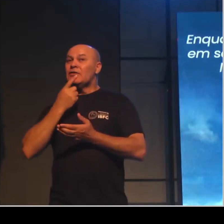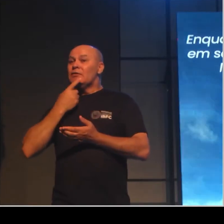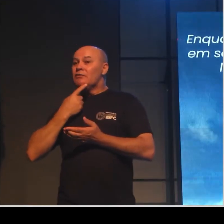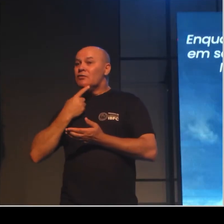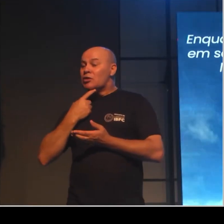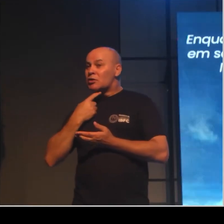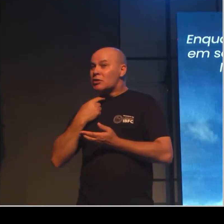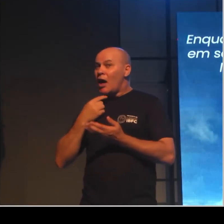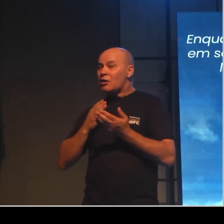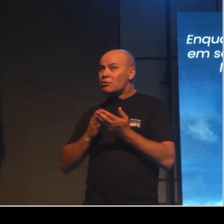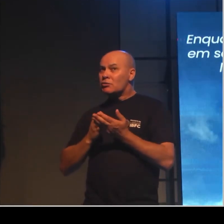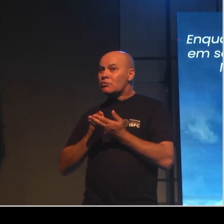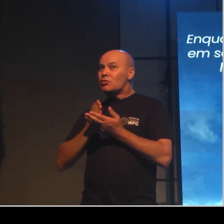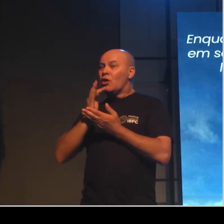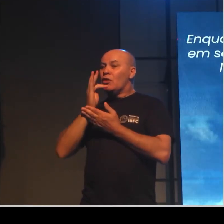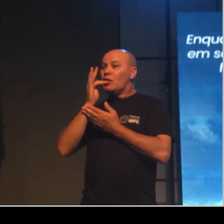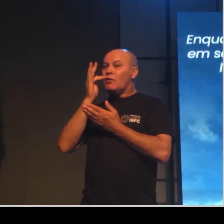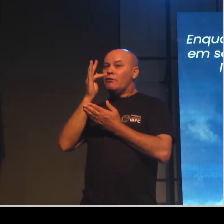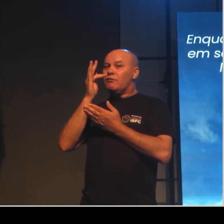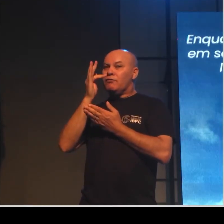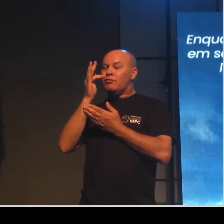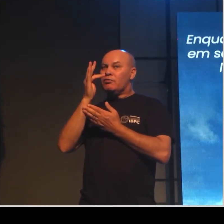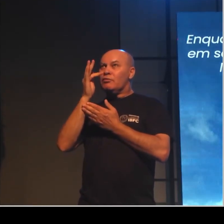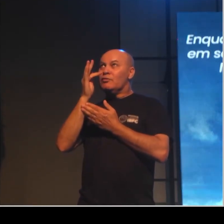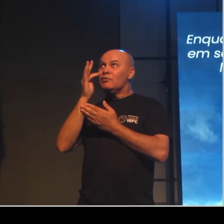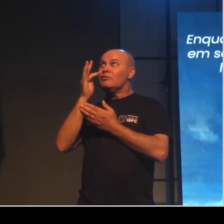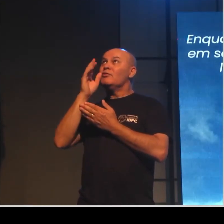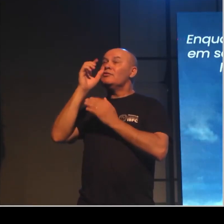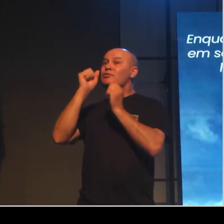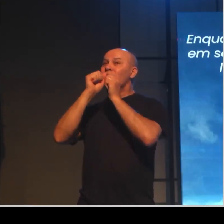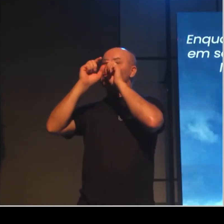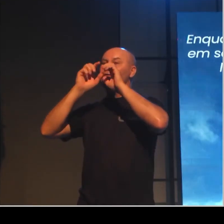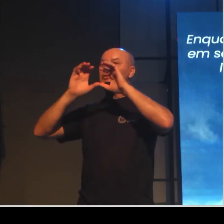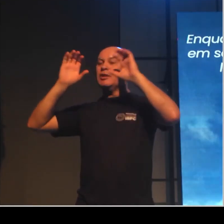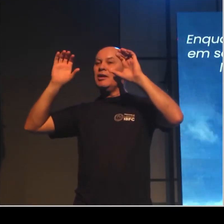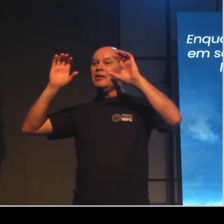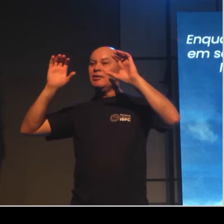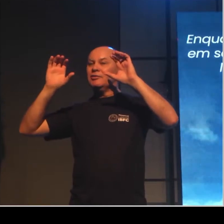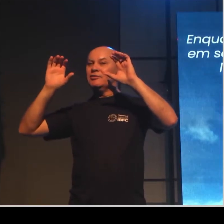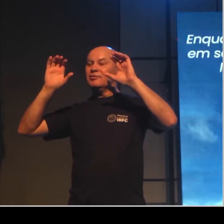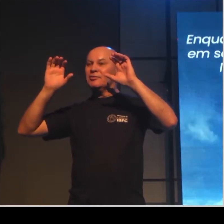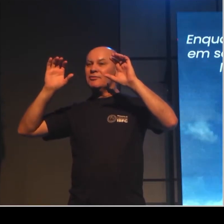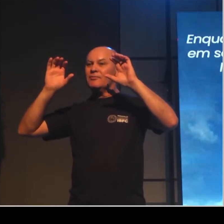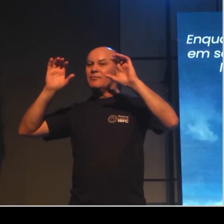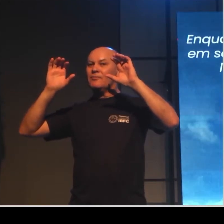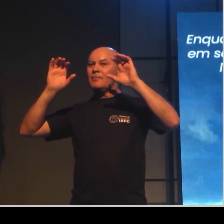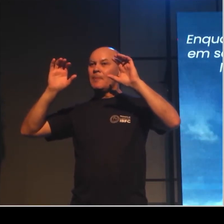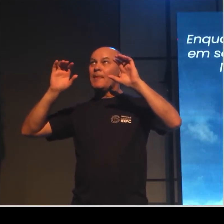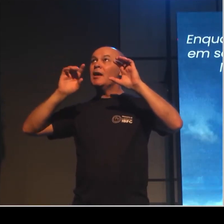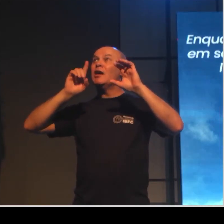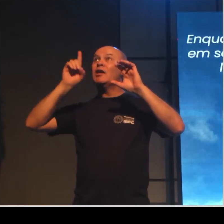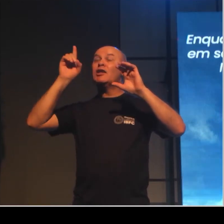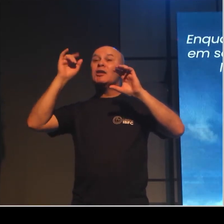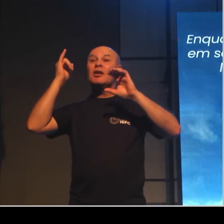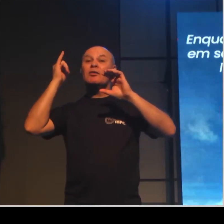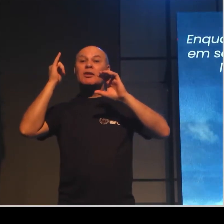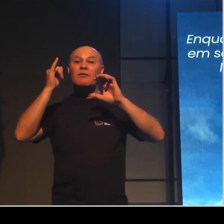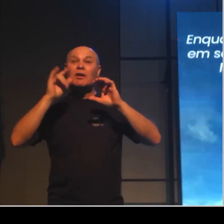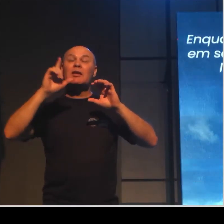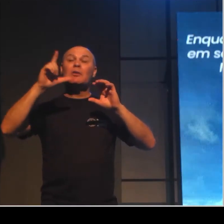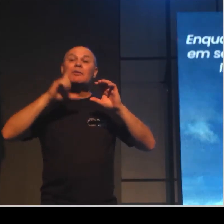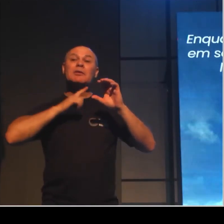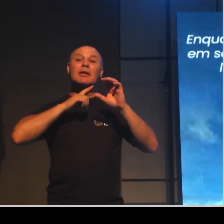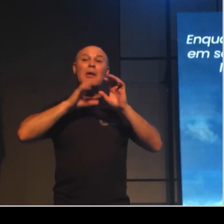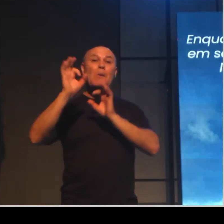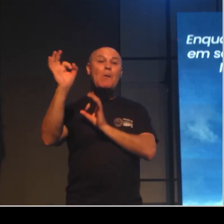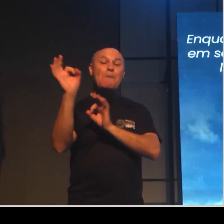eu, Deus dizendo, eu sei que planos eu tenho para você. E os planos que eu tenho para